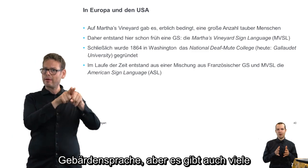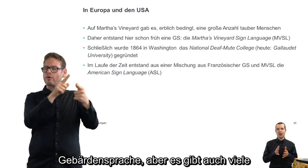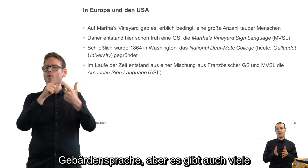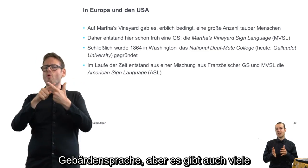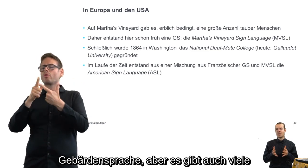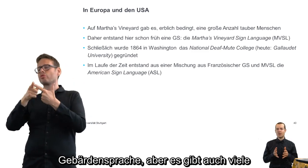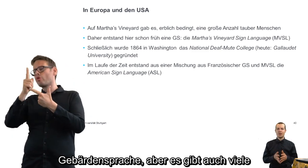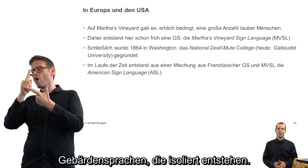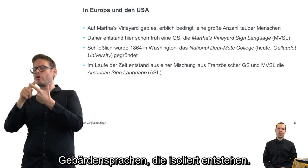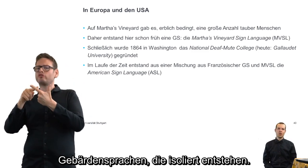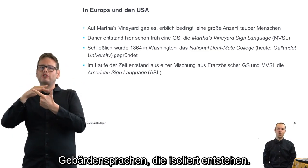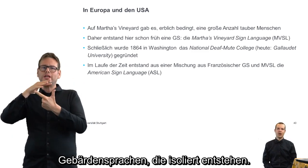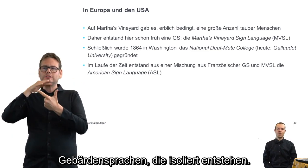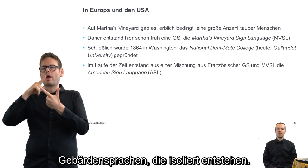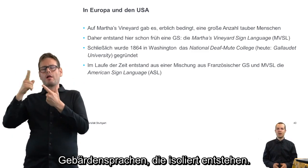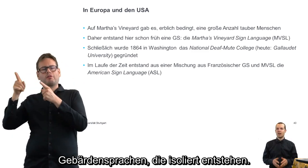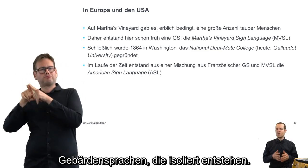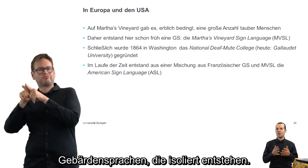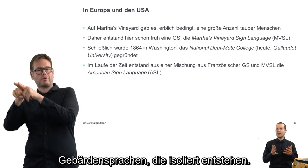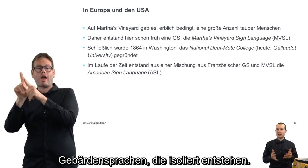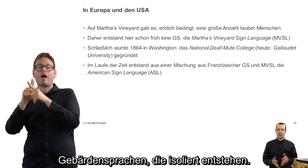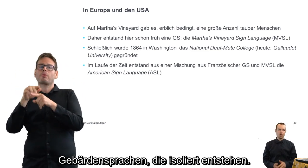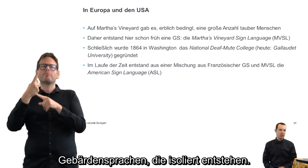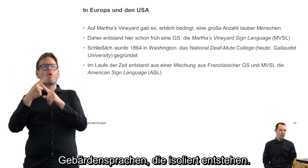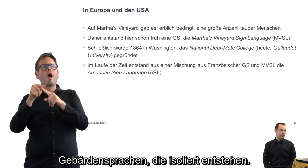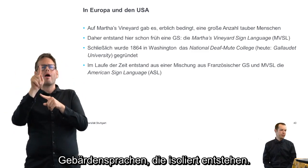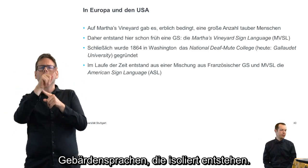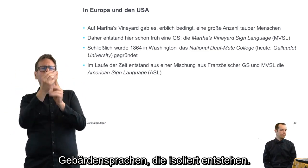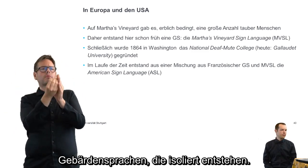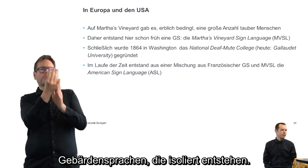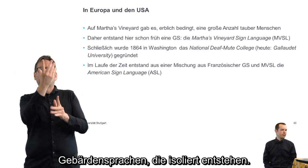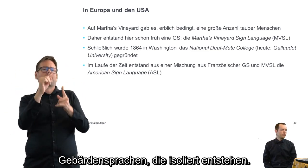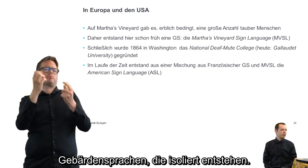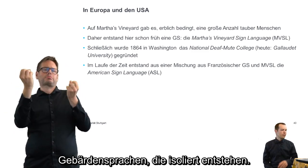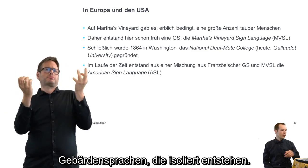Gebärdensprache. Aber es gibt auch viele Gebärdensprachen, die isoliert entstehen.